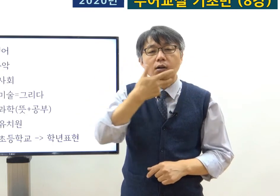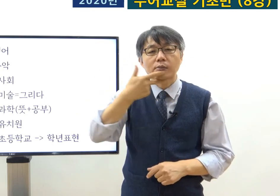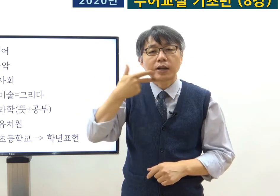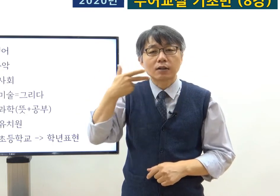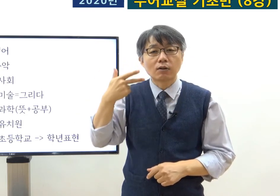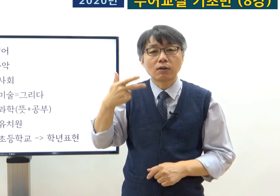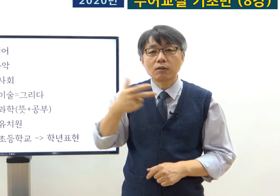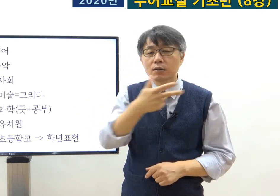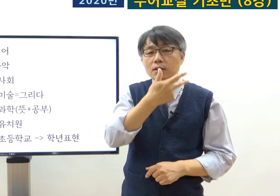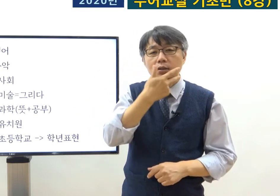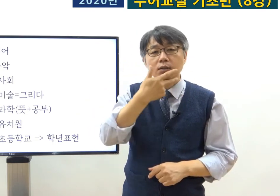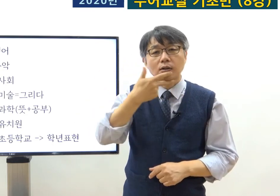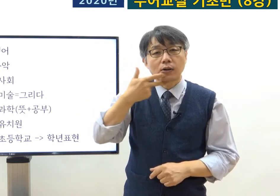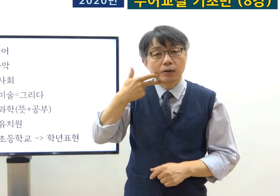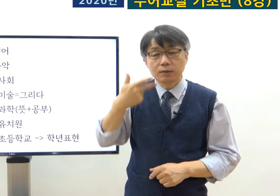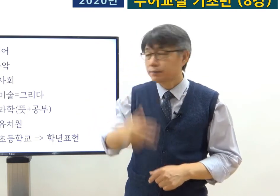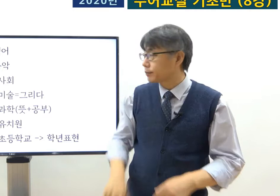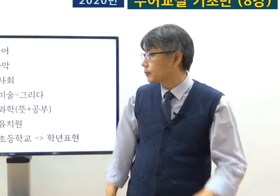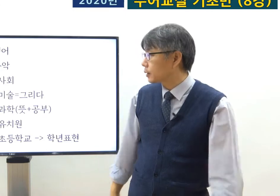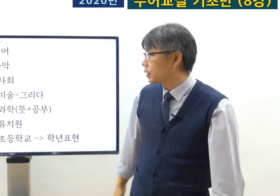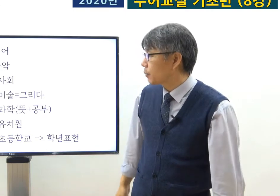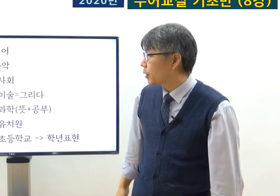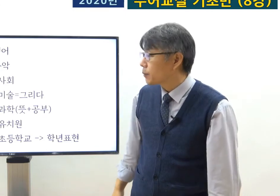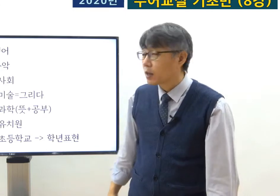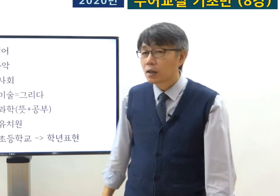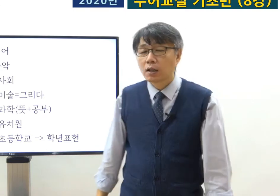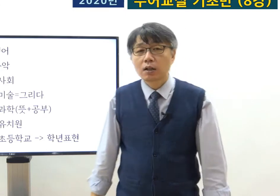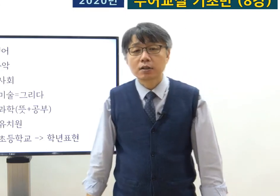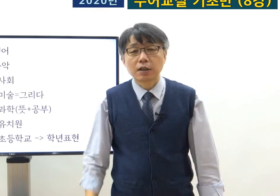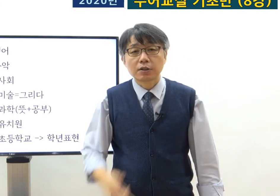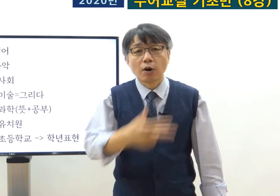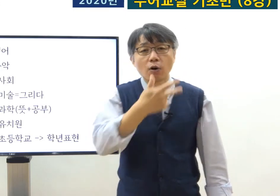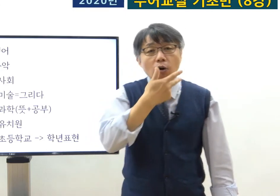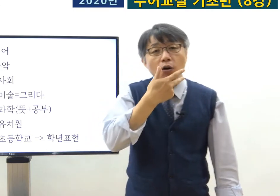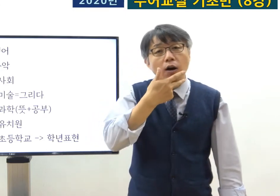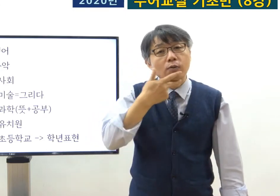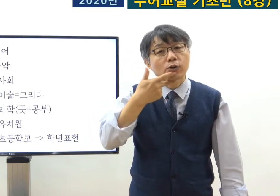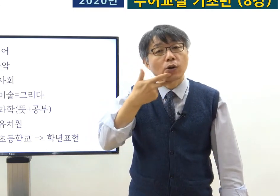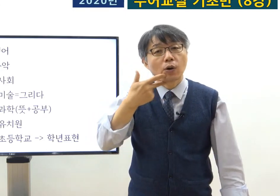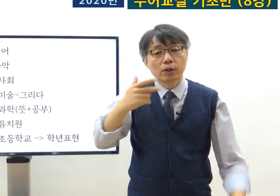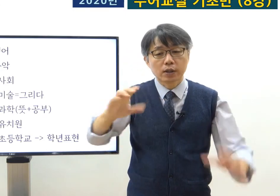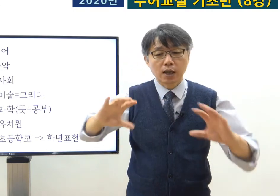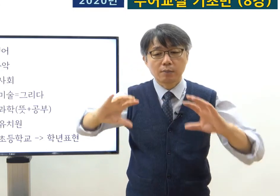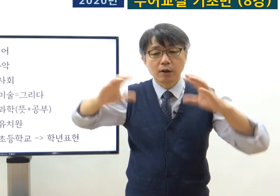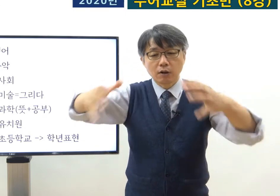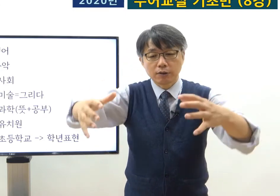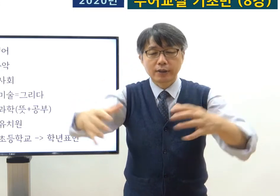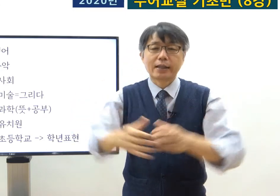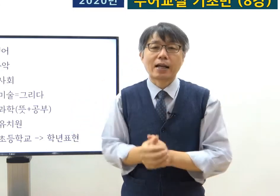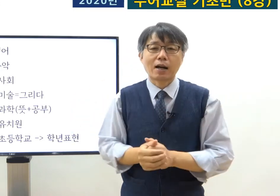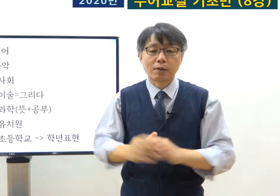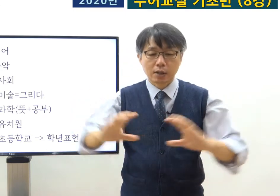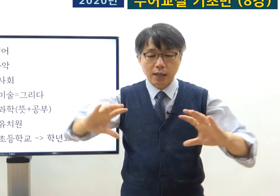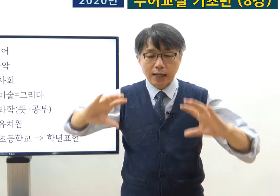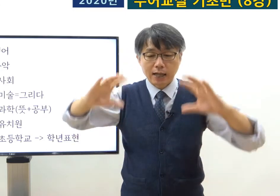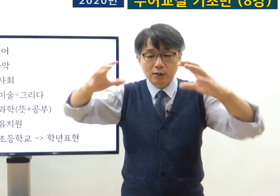영어입니다. 영어. 그 다음에 이제 영어하고요. 이렇게 하면 이게 나라거든요.